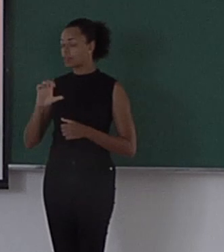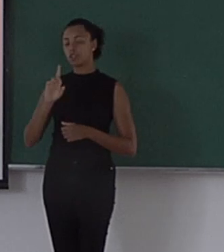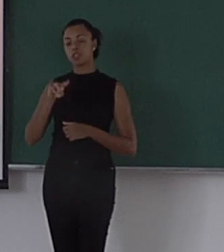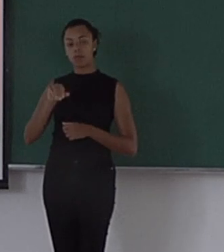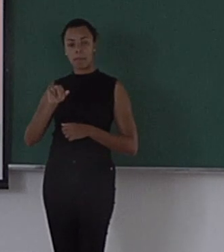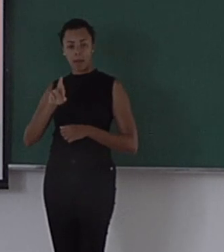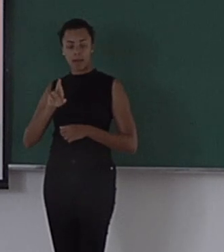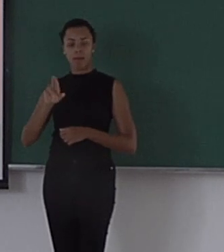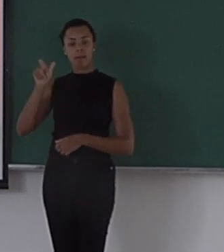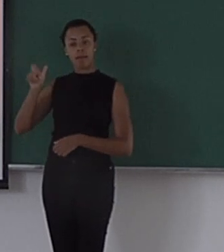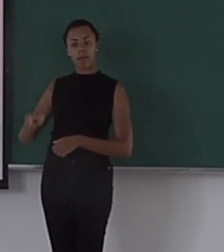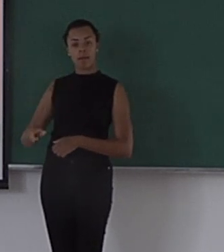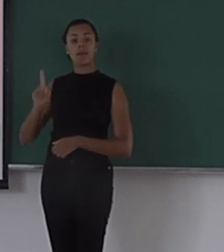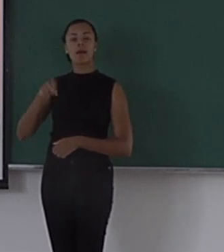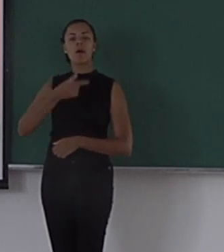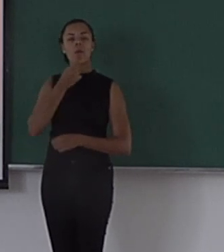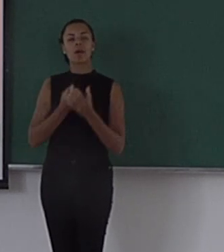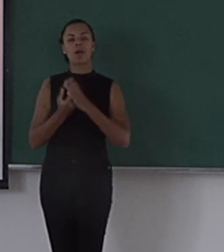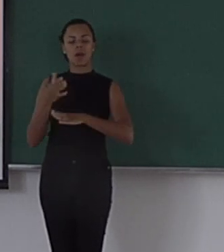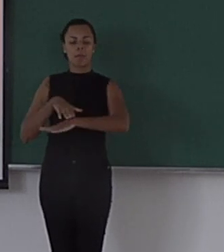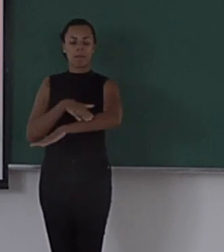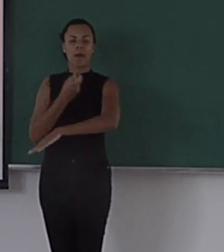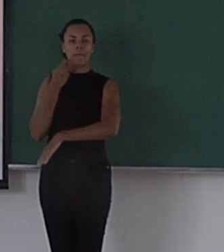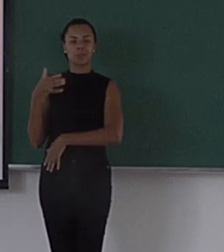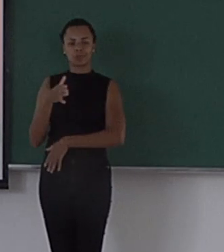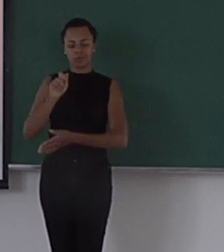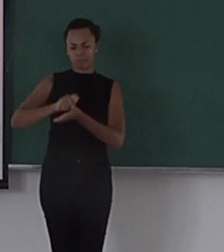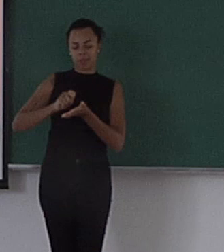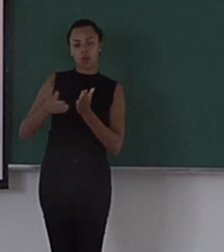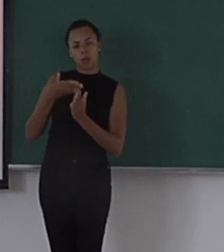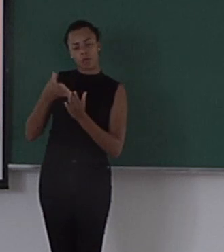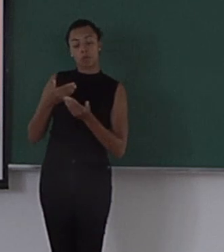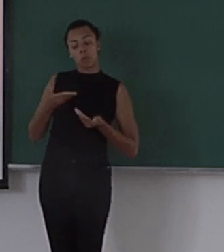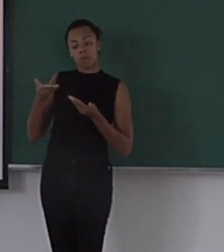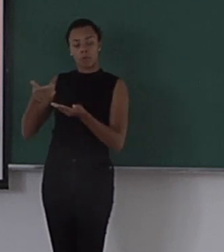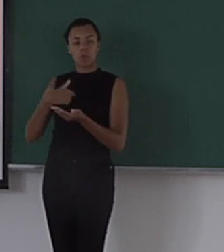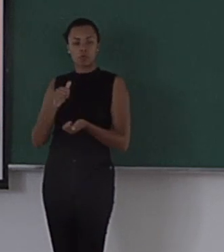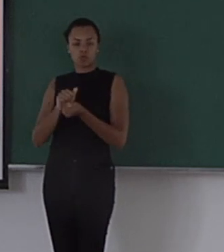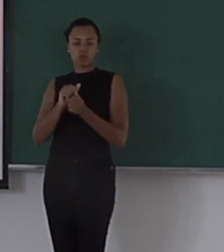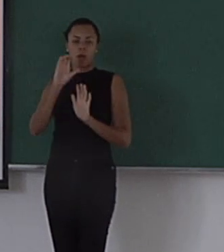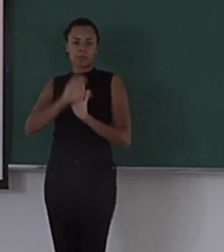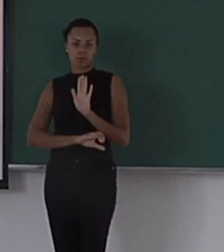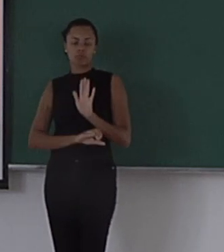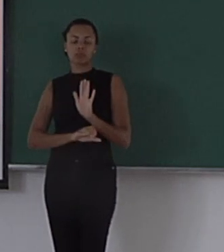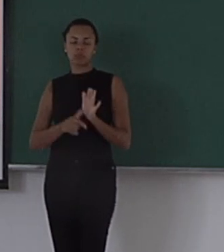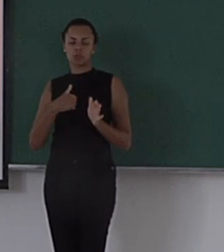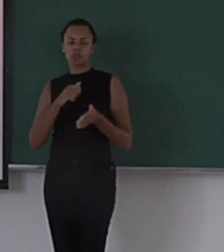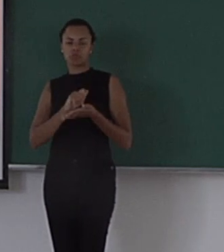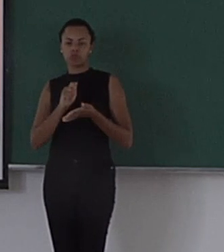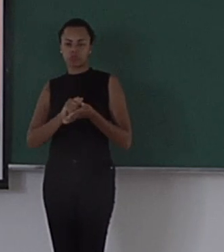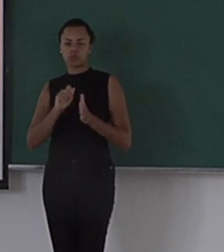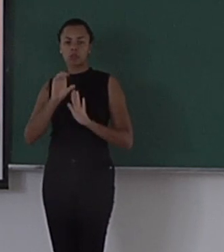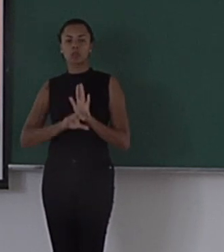o cara da Peritotilápia. Então ele escreveu esse livro, me convidou para fazer um capítulo, eu escrevi um